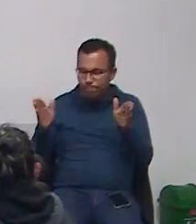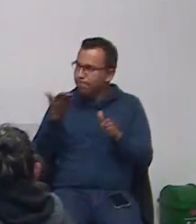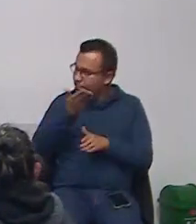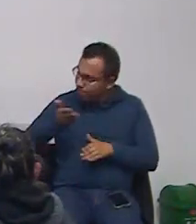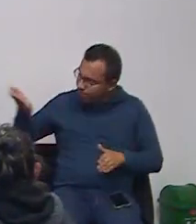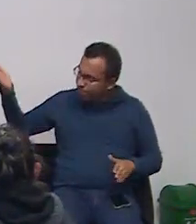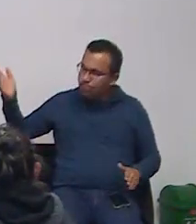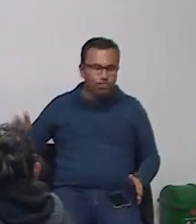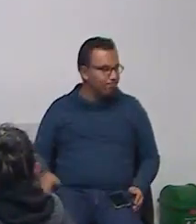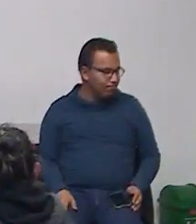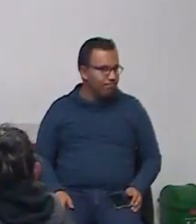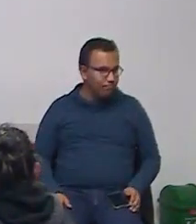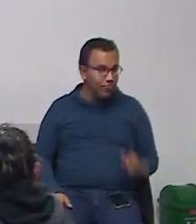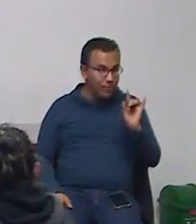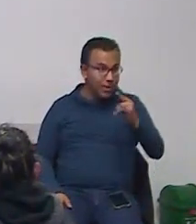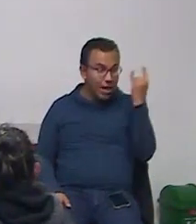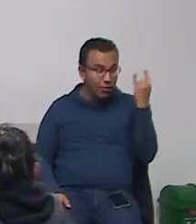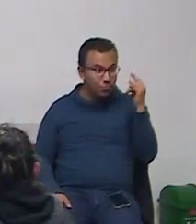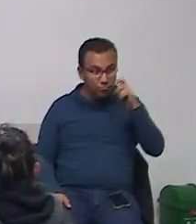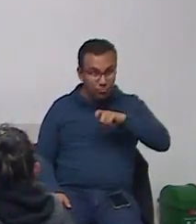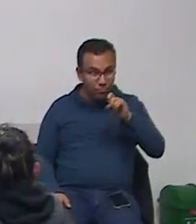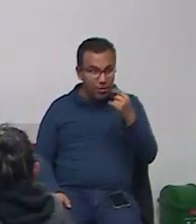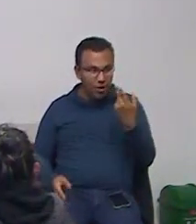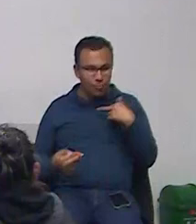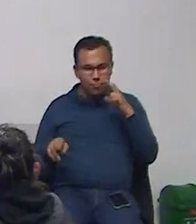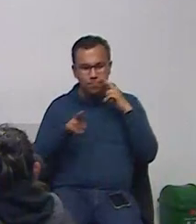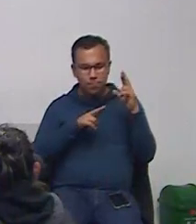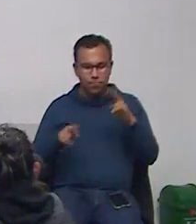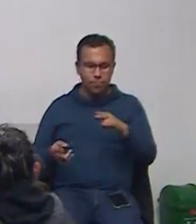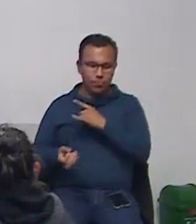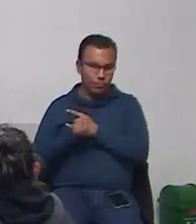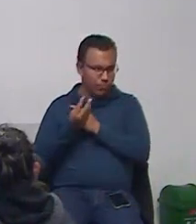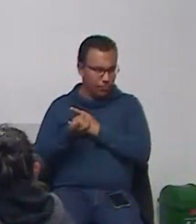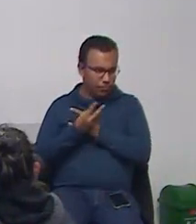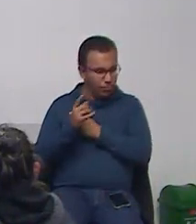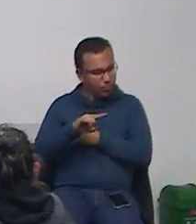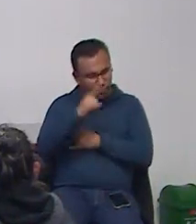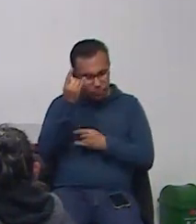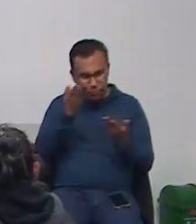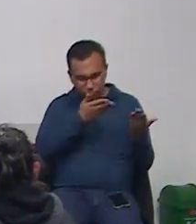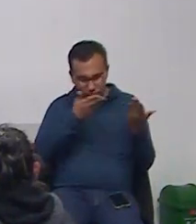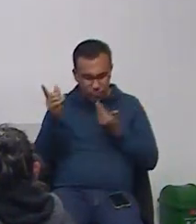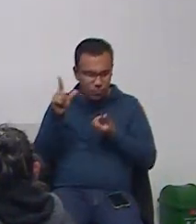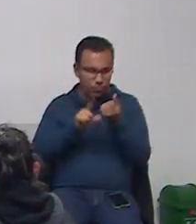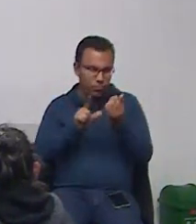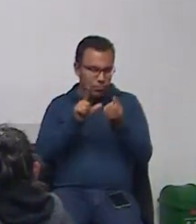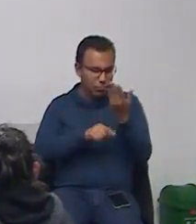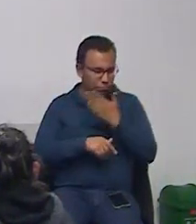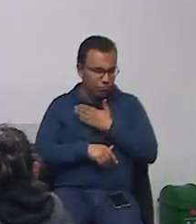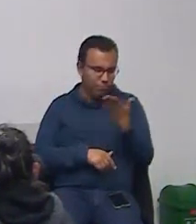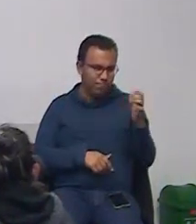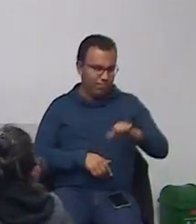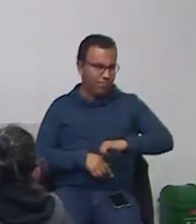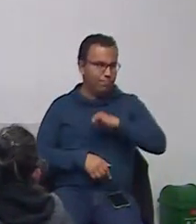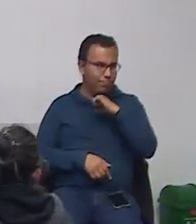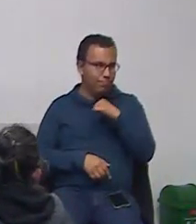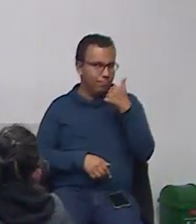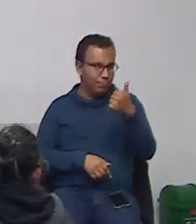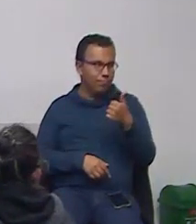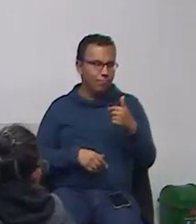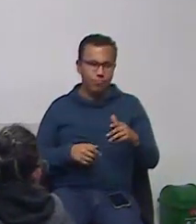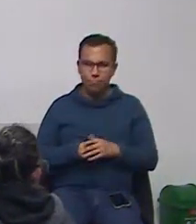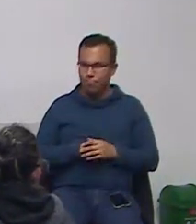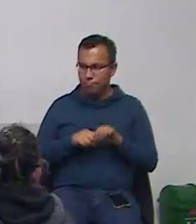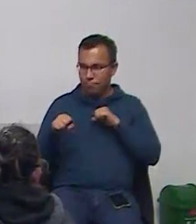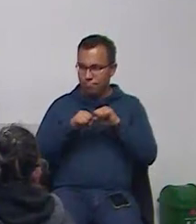la puerta y ojalá si alguno se anima a ir a representar la universidad pedagógica a ir a representar nuestra licenciatura podamos seguir sembrando y